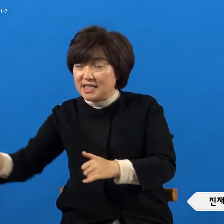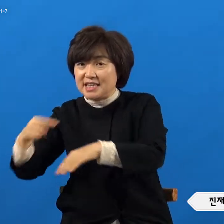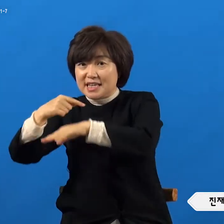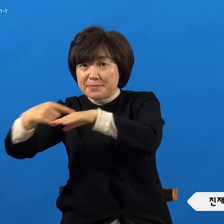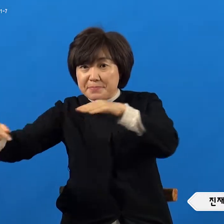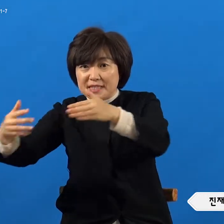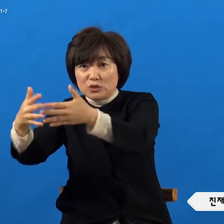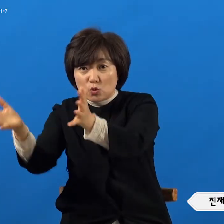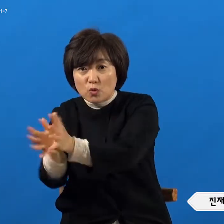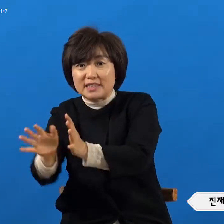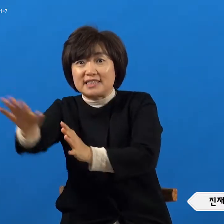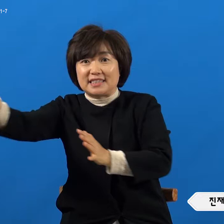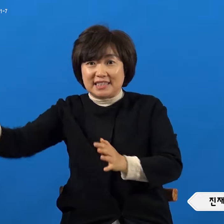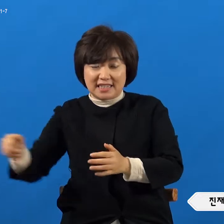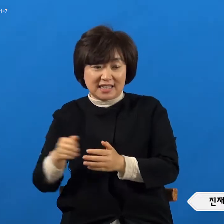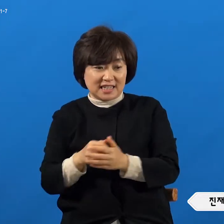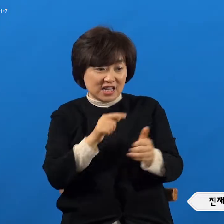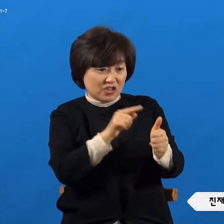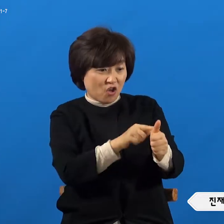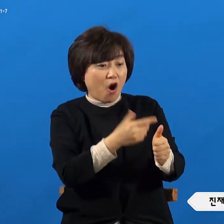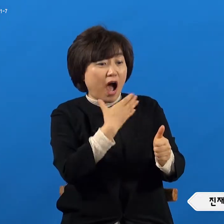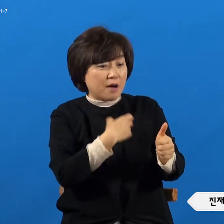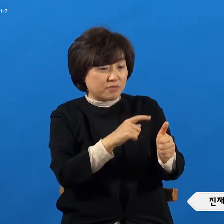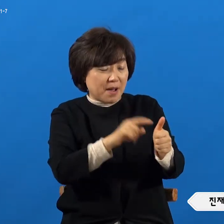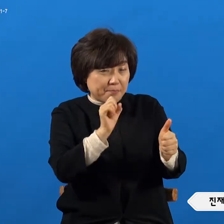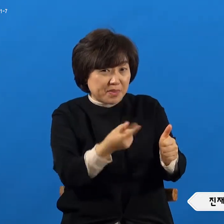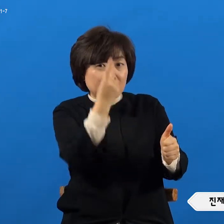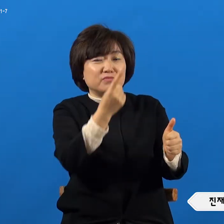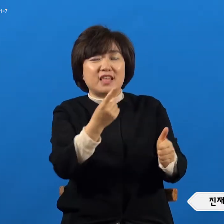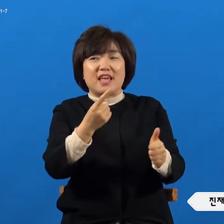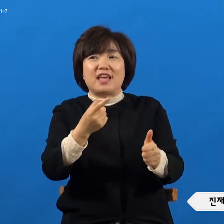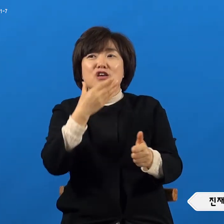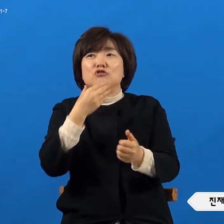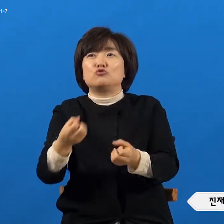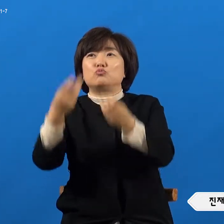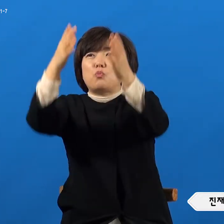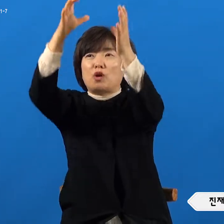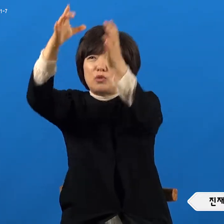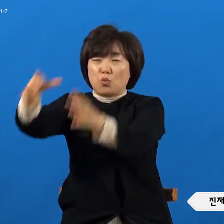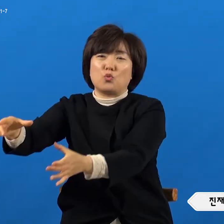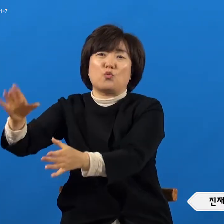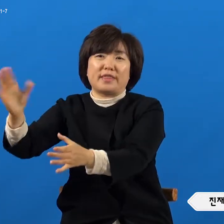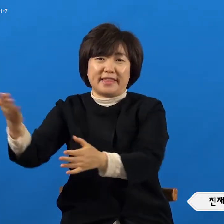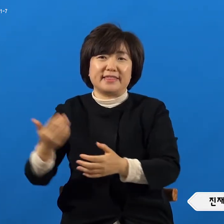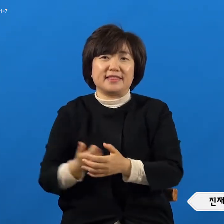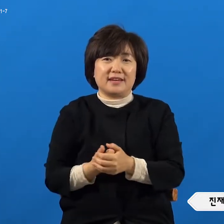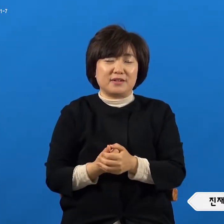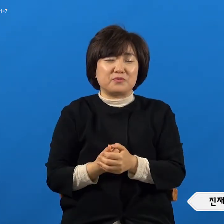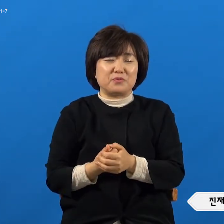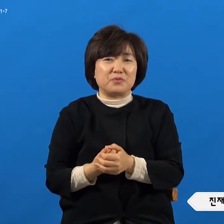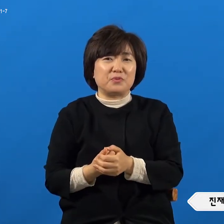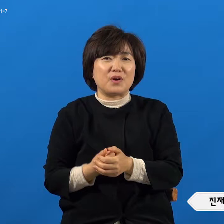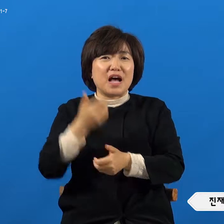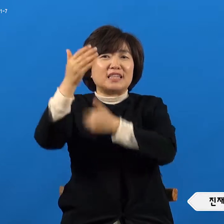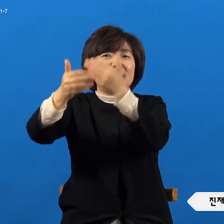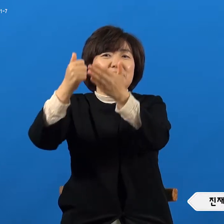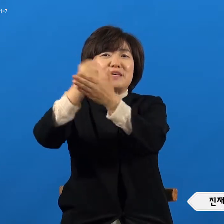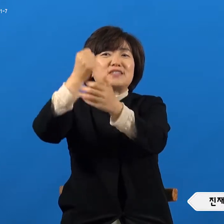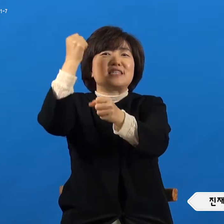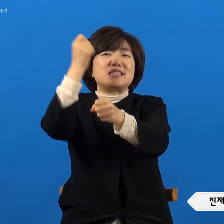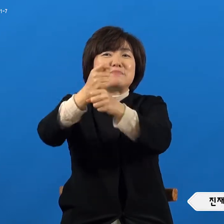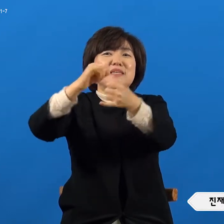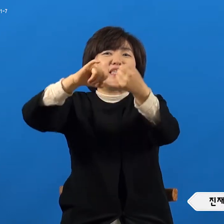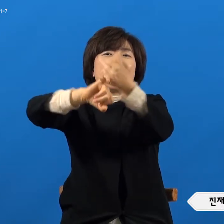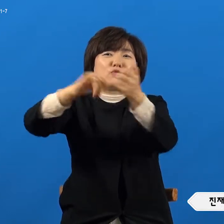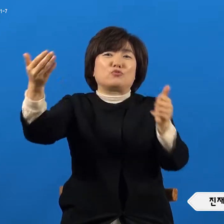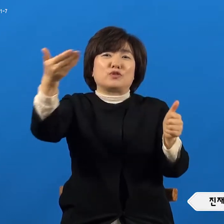인해서 축복의 통로가 되겠다라고 하나님께서 이미 약속하신 축복의 말씀이